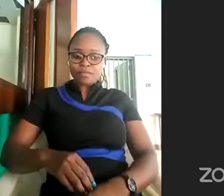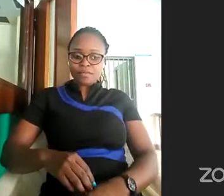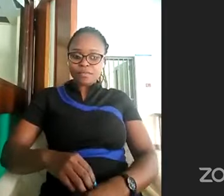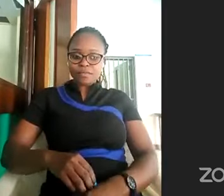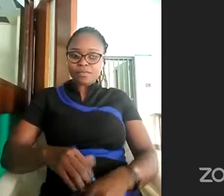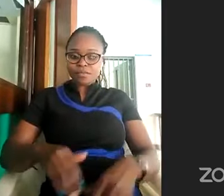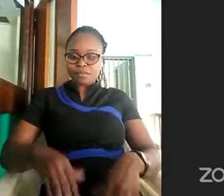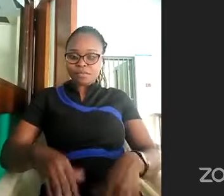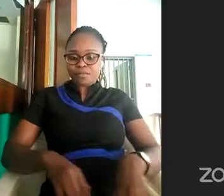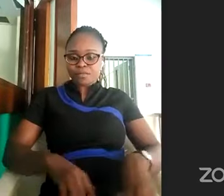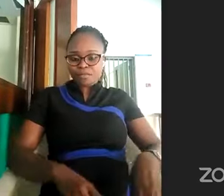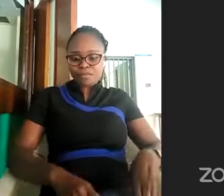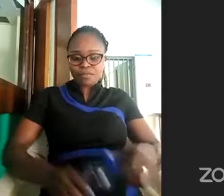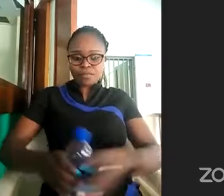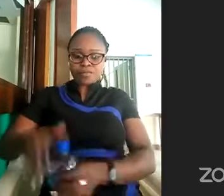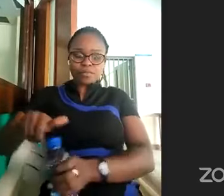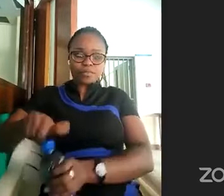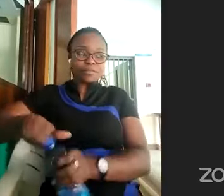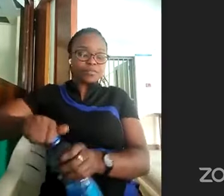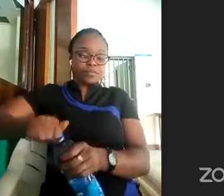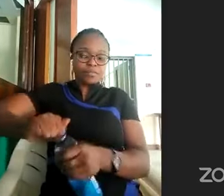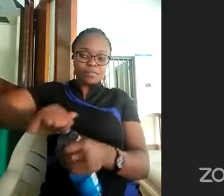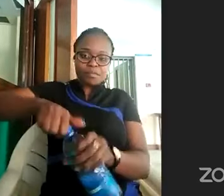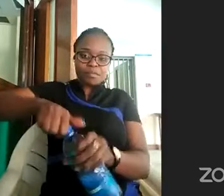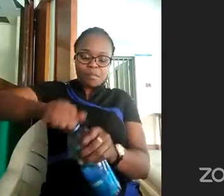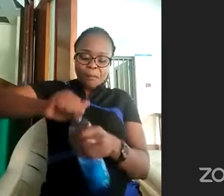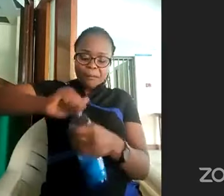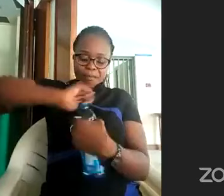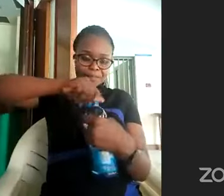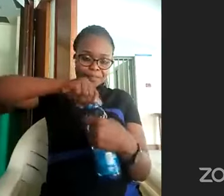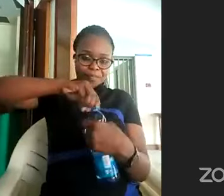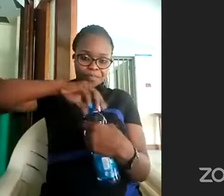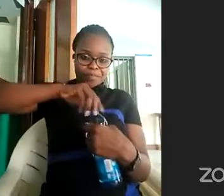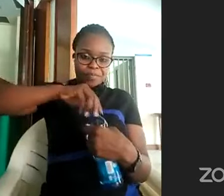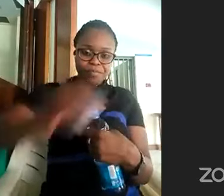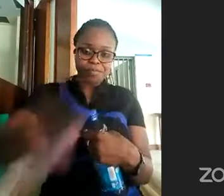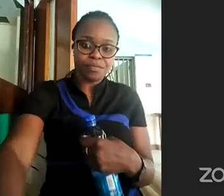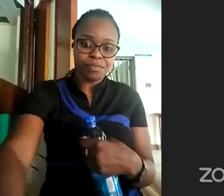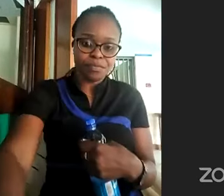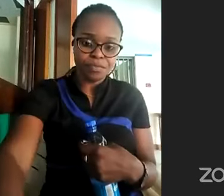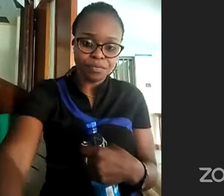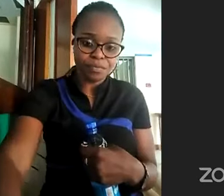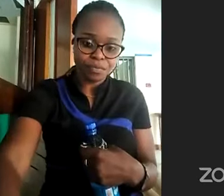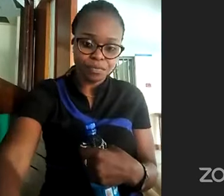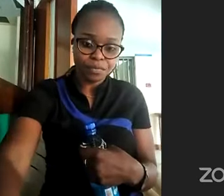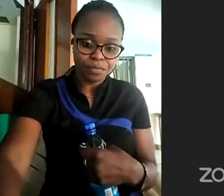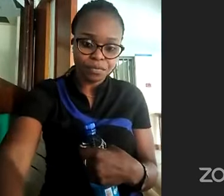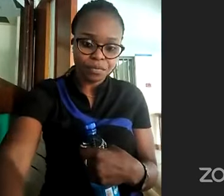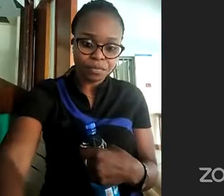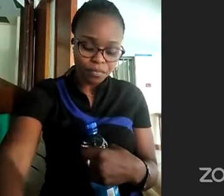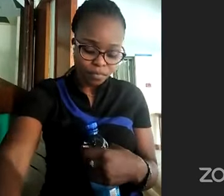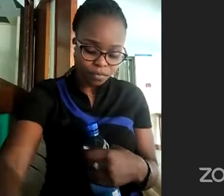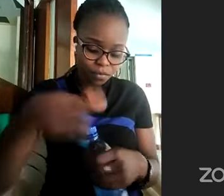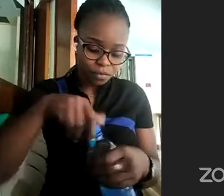Halo. Nanipata? Tunakupata Mama Hilda. Aya, sawa. Mimi naitwa Hilda